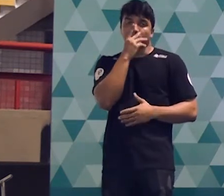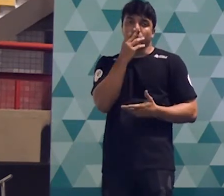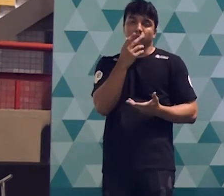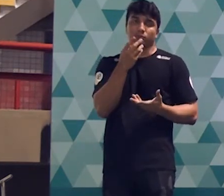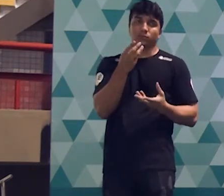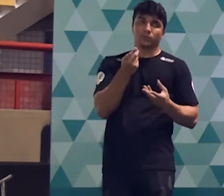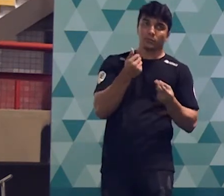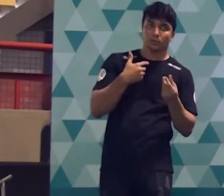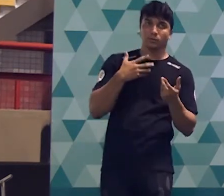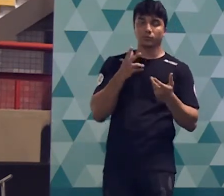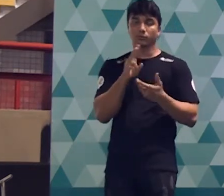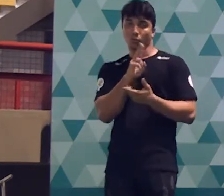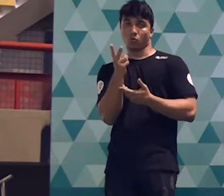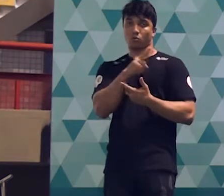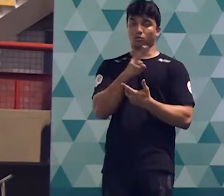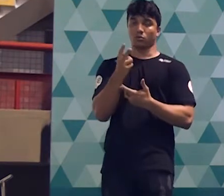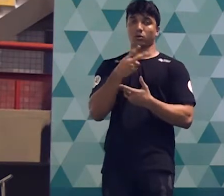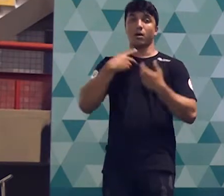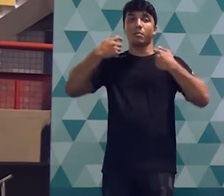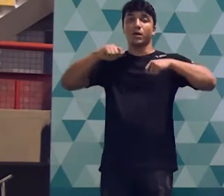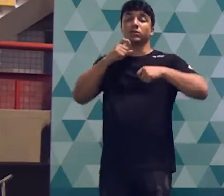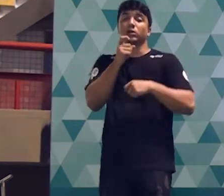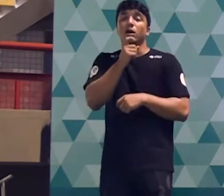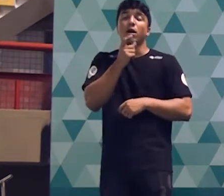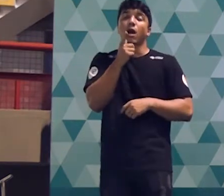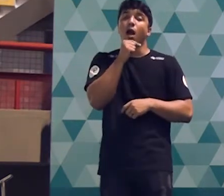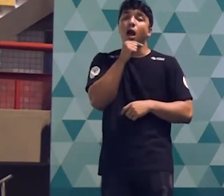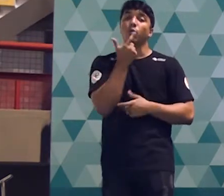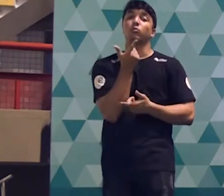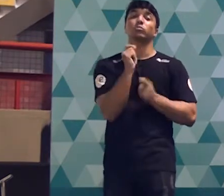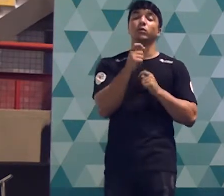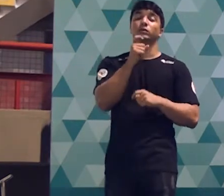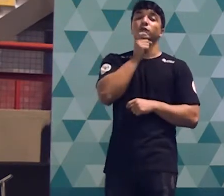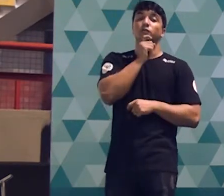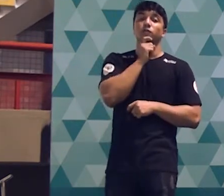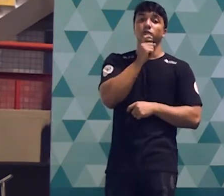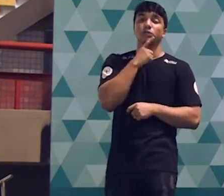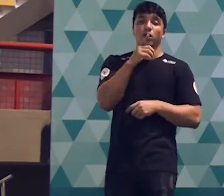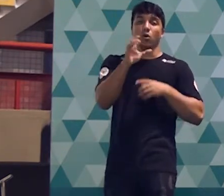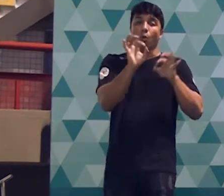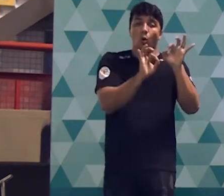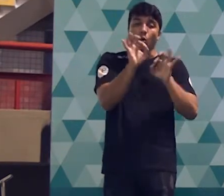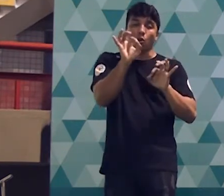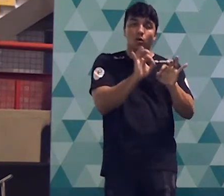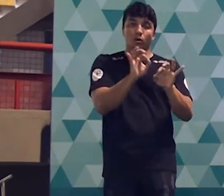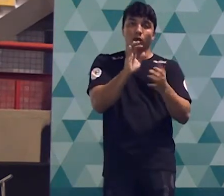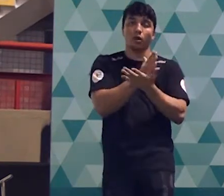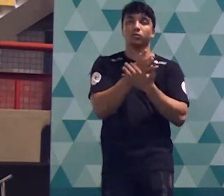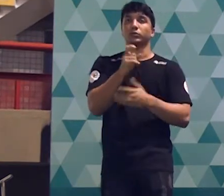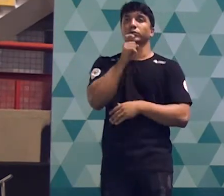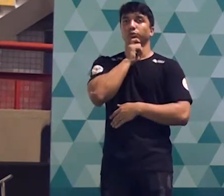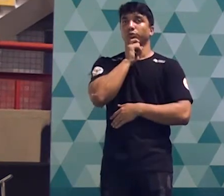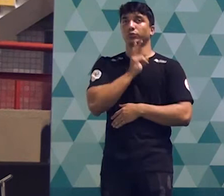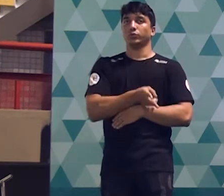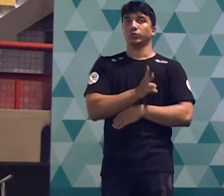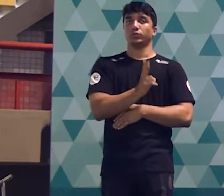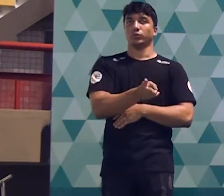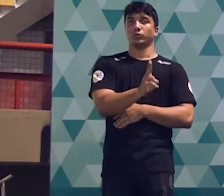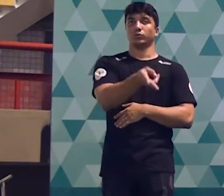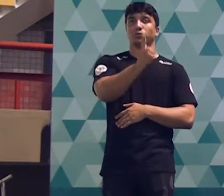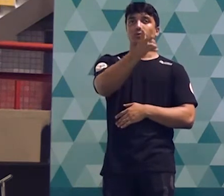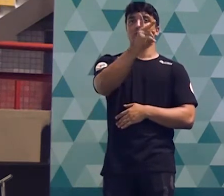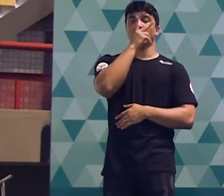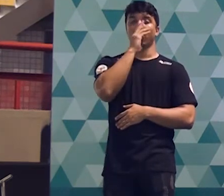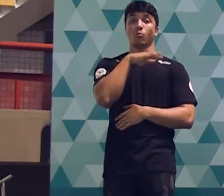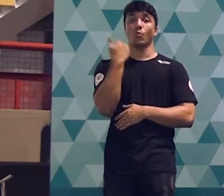outro também, né? Aí precisa de uma água fria para controlar. Tem outros que são gelados a vida toda. Parece que morreu